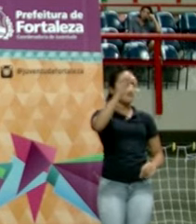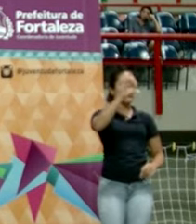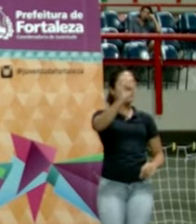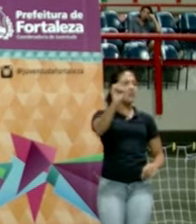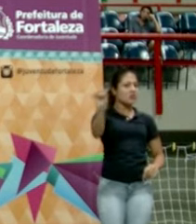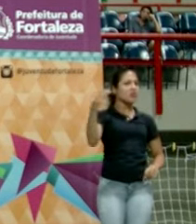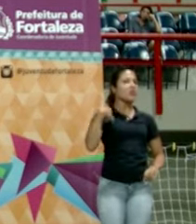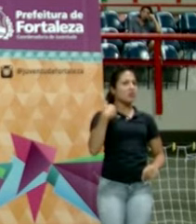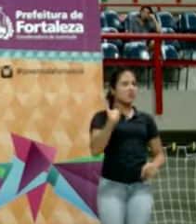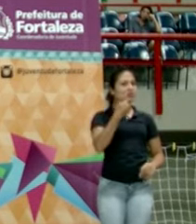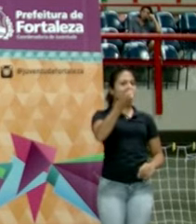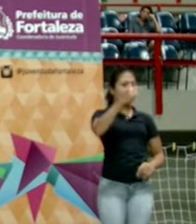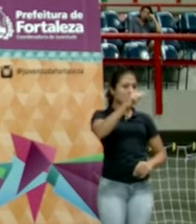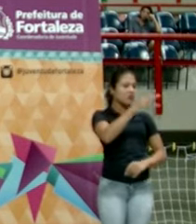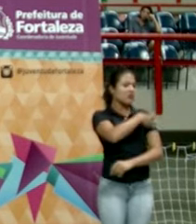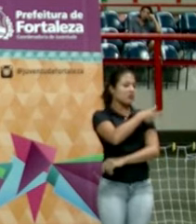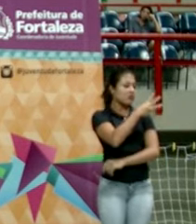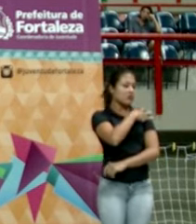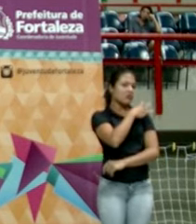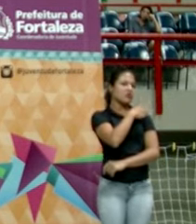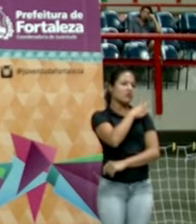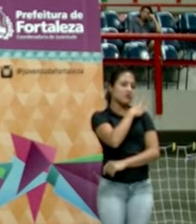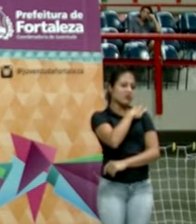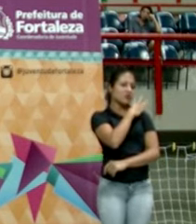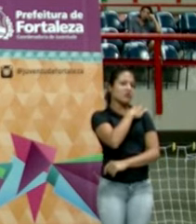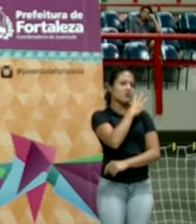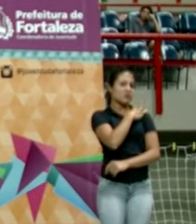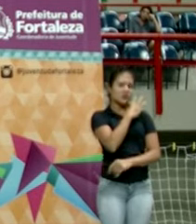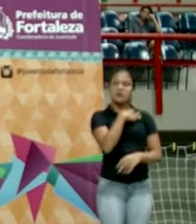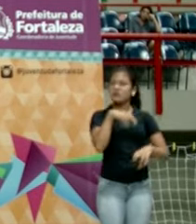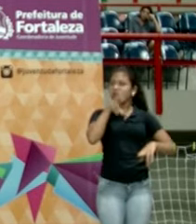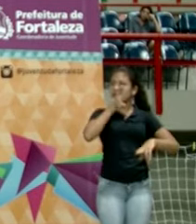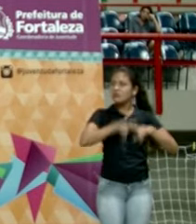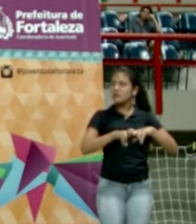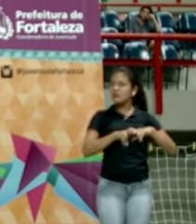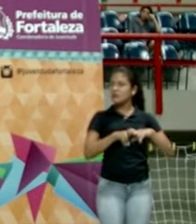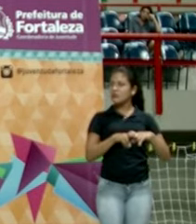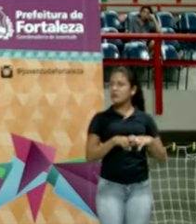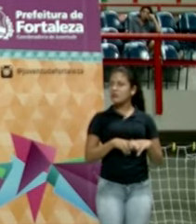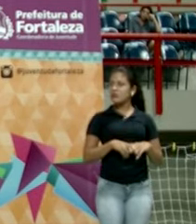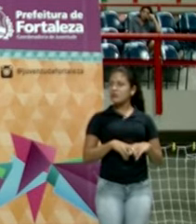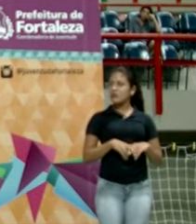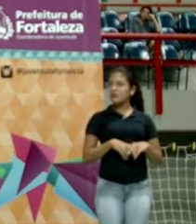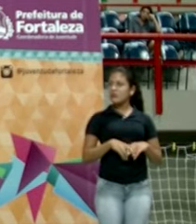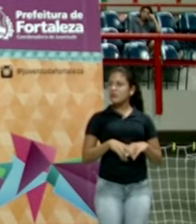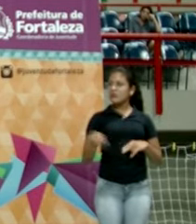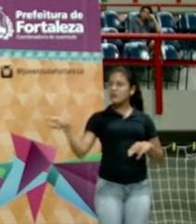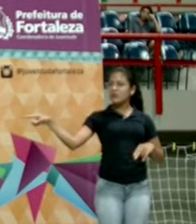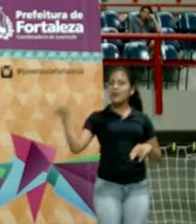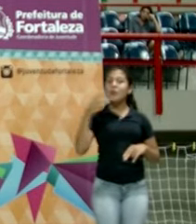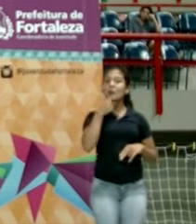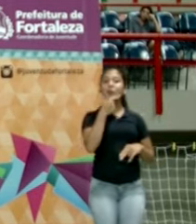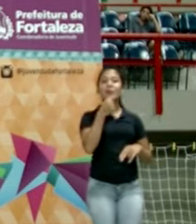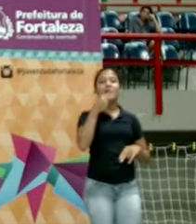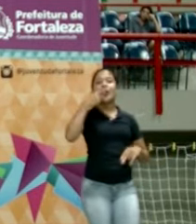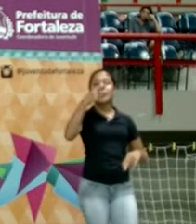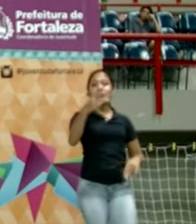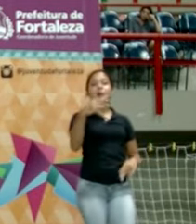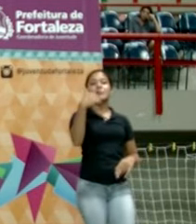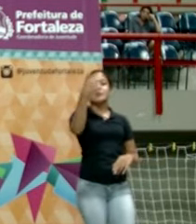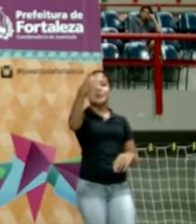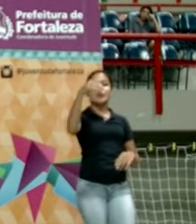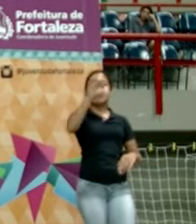né? E passou tão depressa, velho, quando a gente olha assim, ó. Tô dizendo